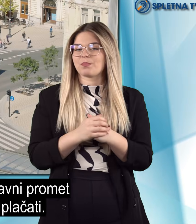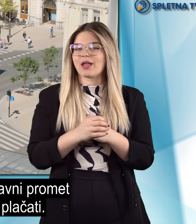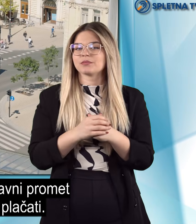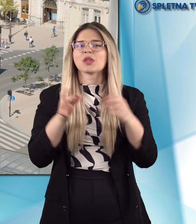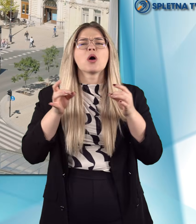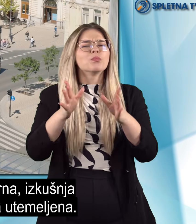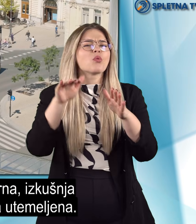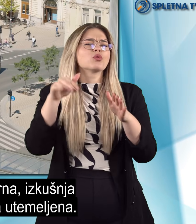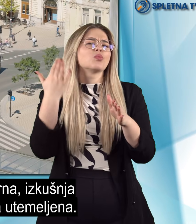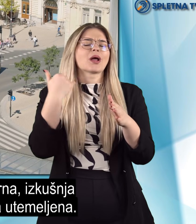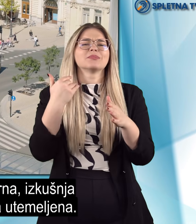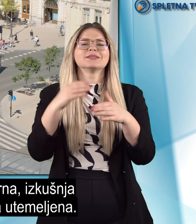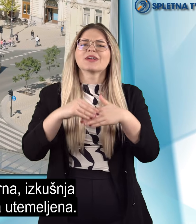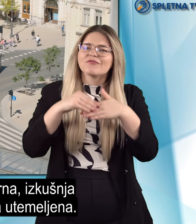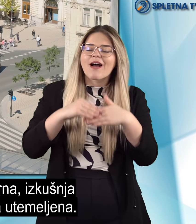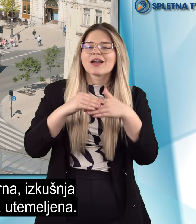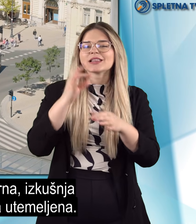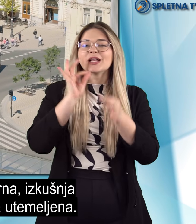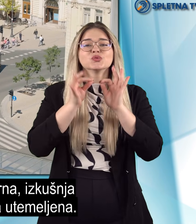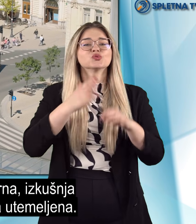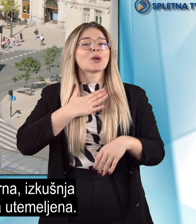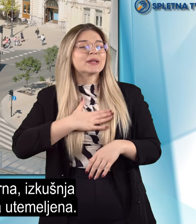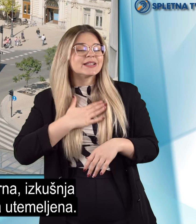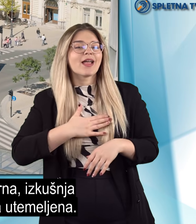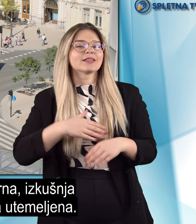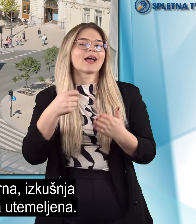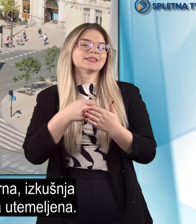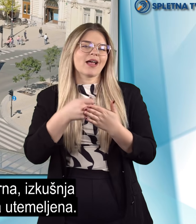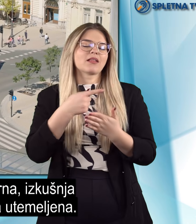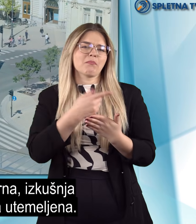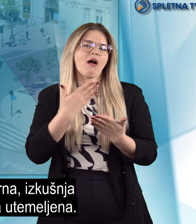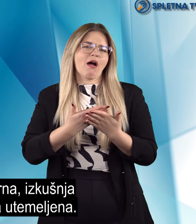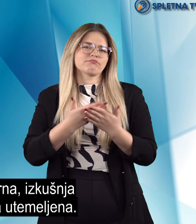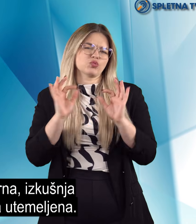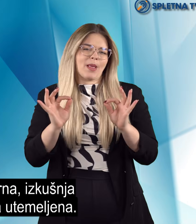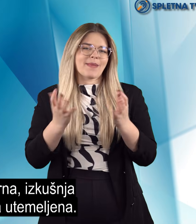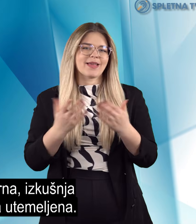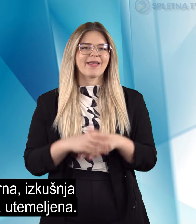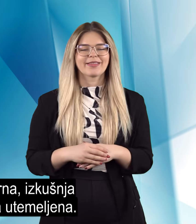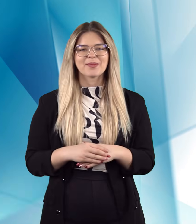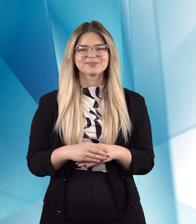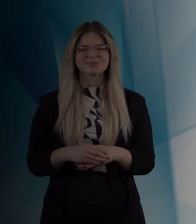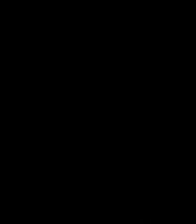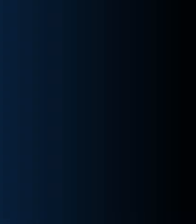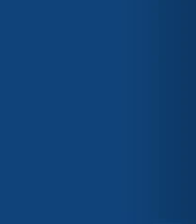plačati. Pot mora biti varna, izkušnja prijetna, cena pa utemeljena.